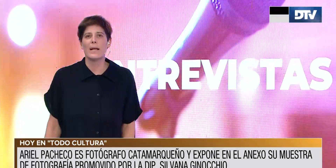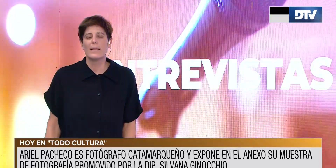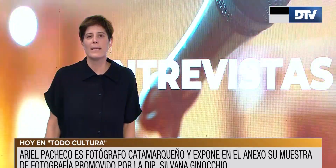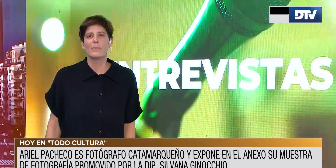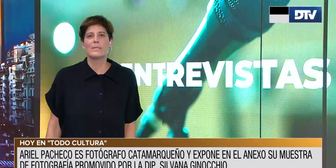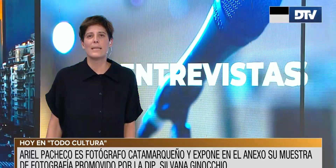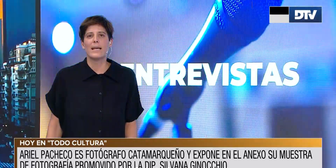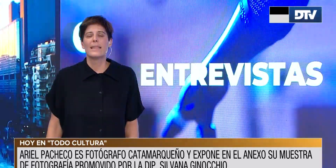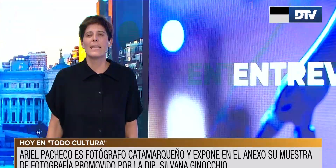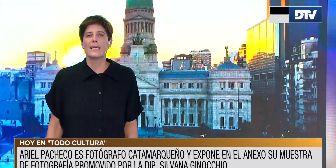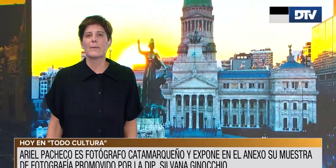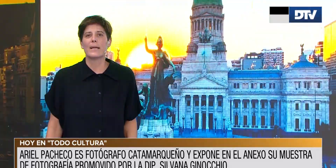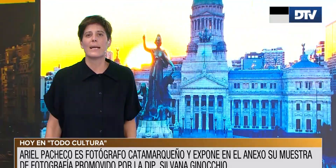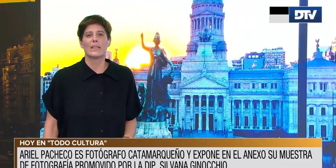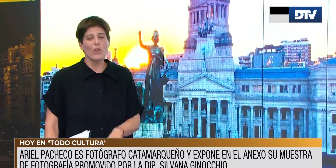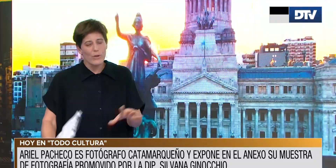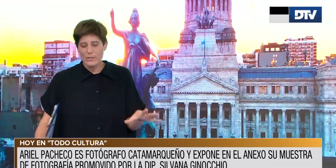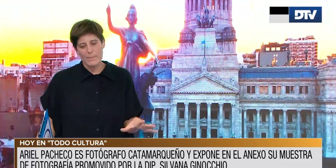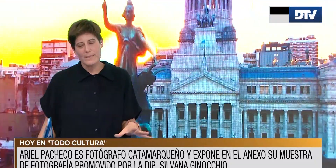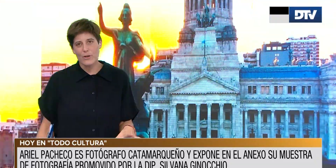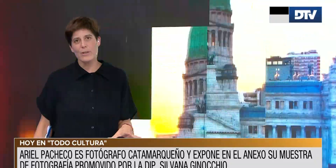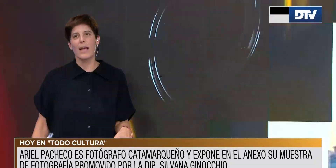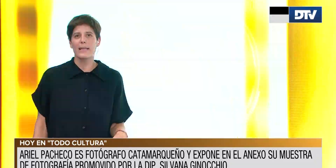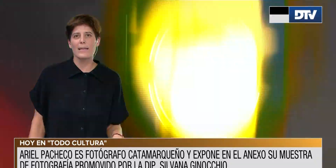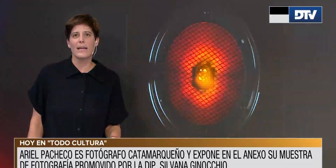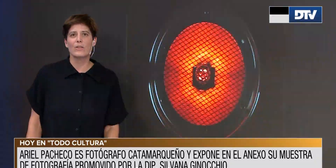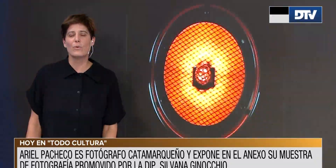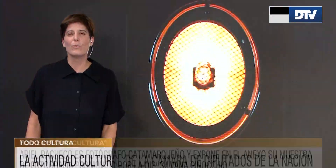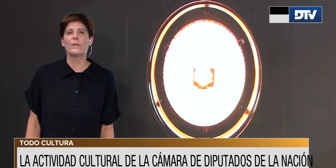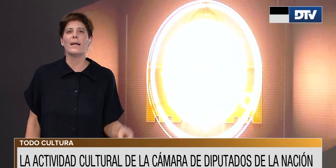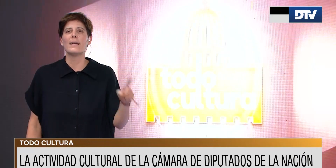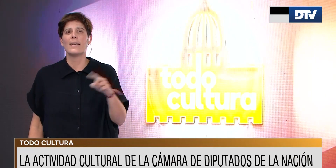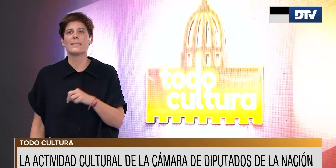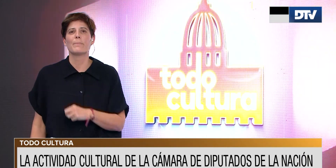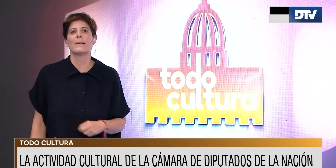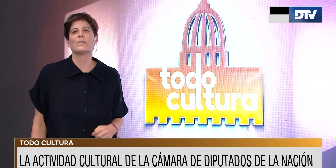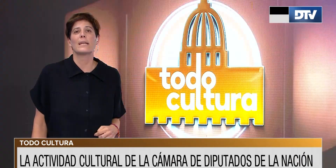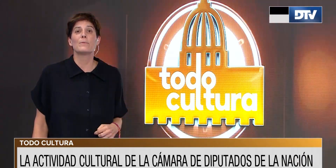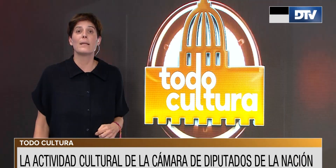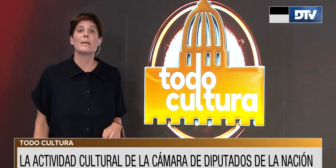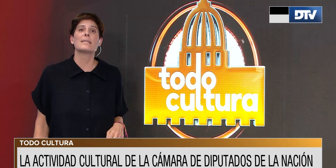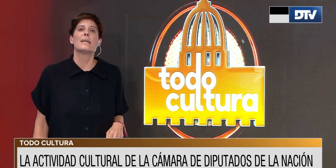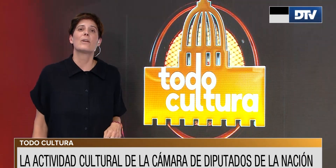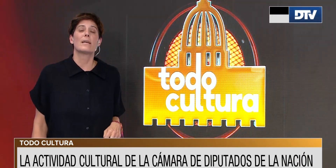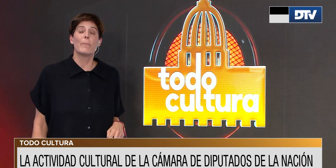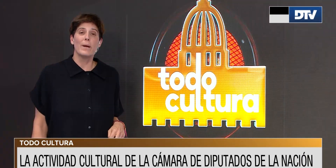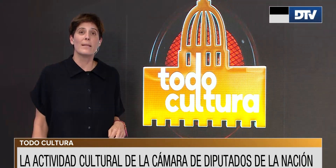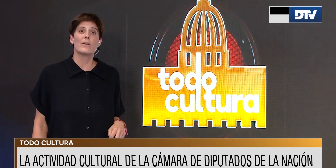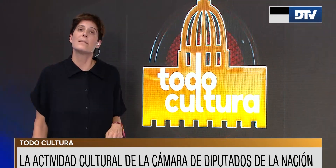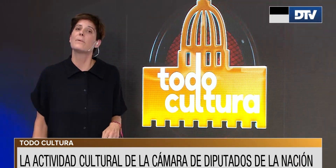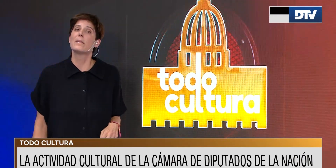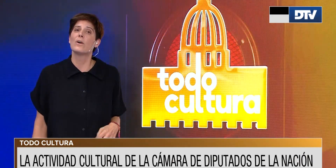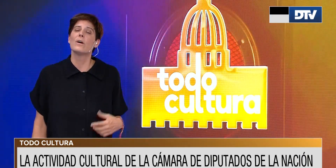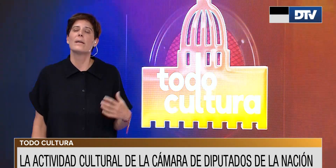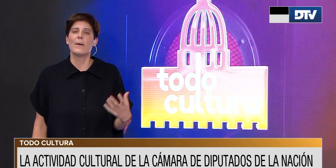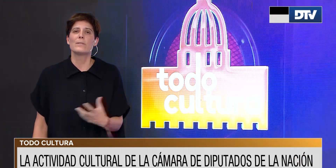la cultura de la provincia de Catamarca. Todo eso va a pasar hoy aquí en Todo Cultura. Les esperamos y queremos además que nos acompañen